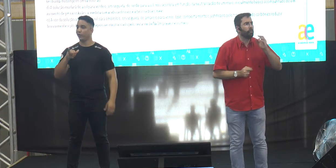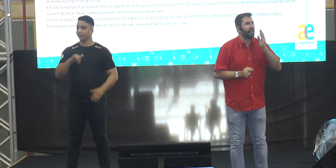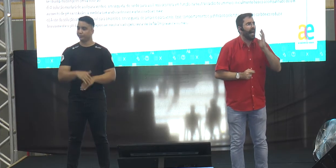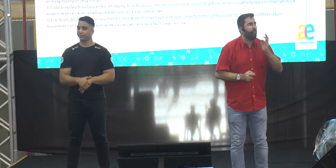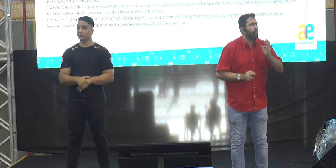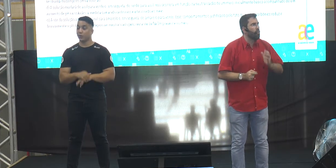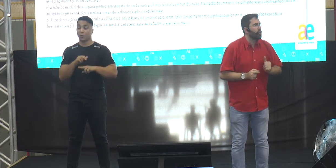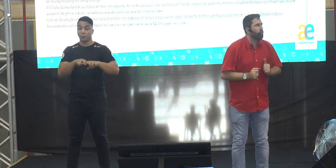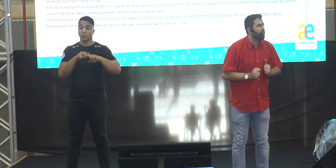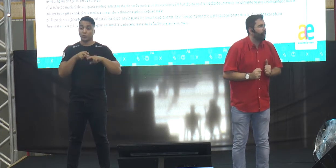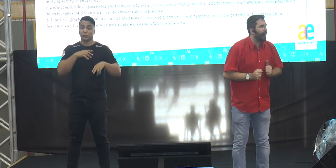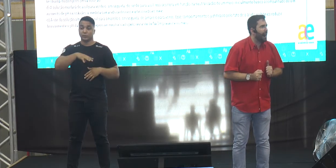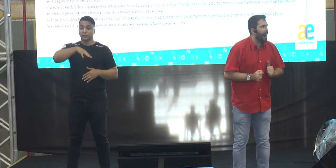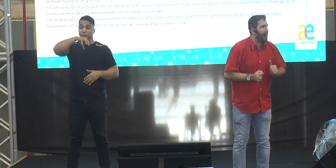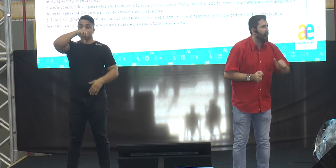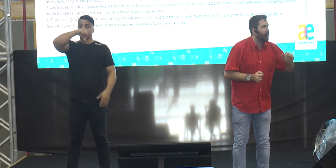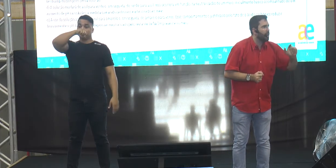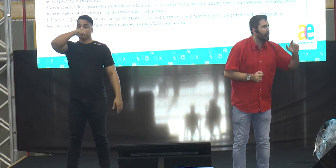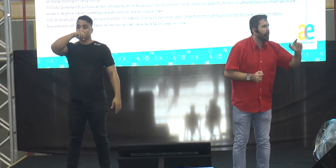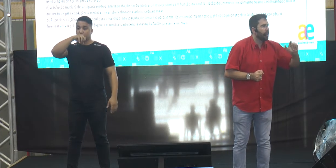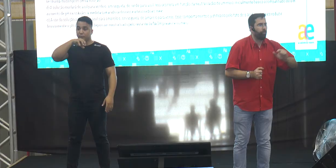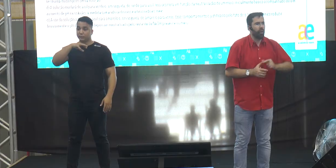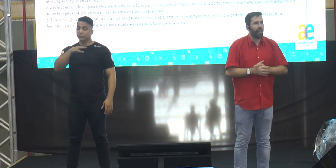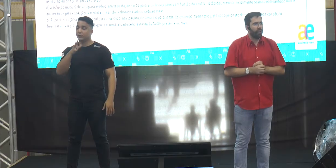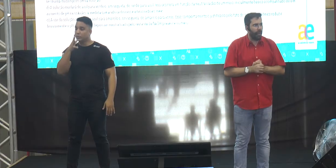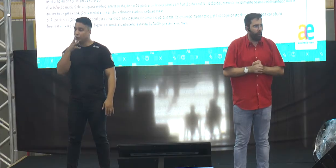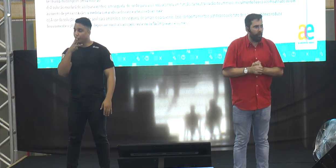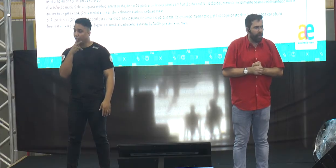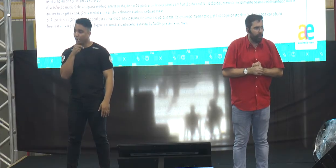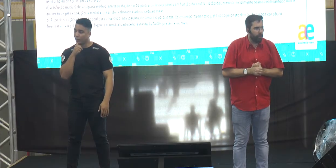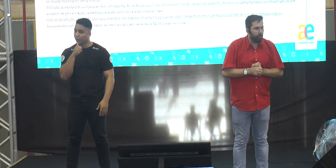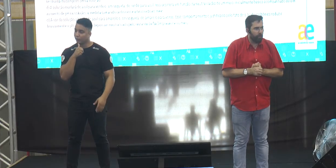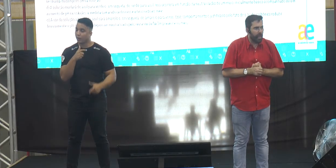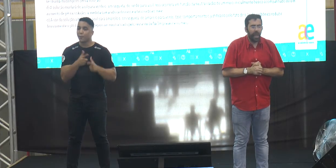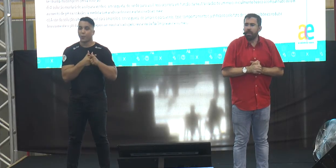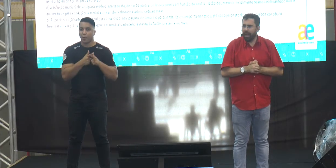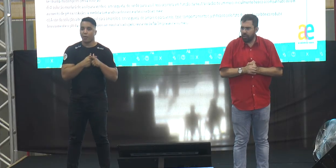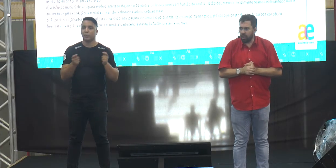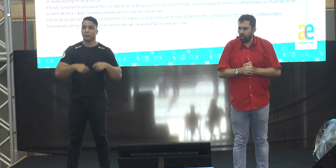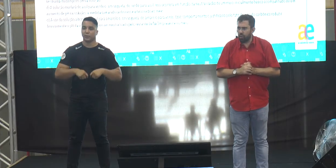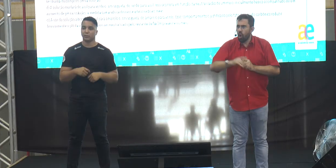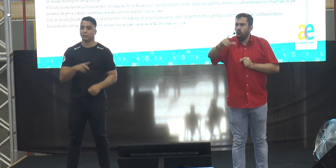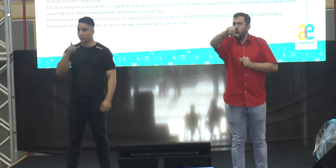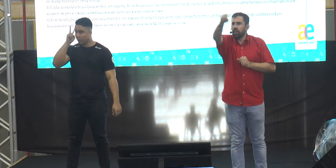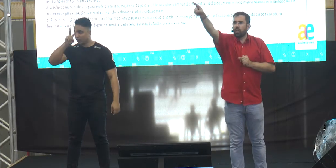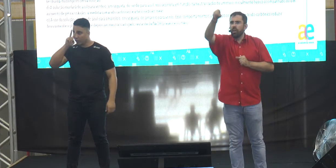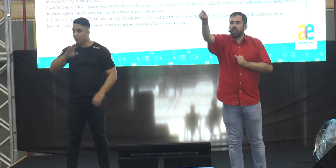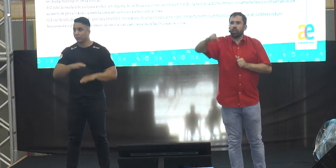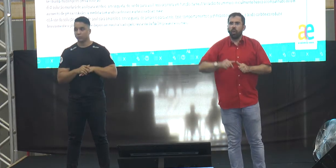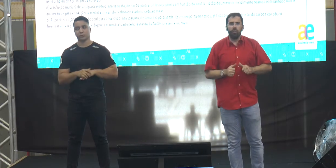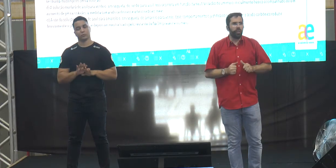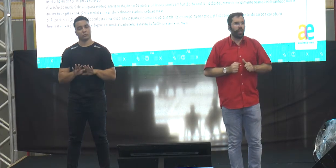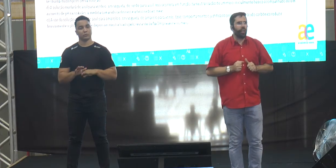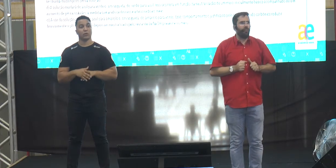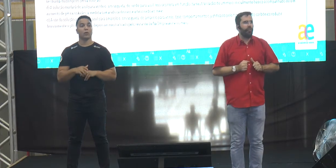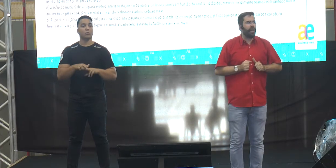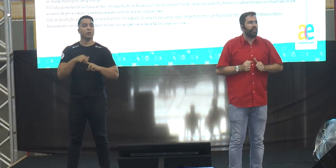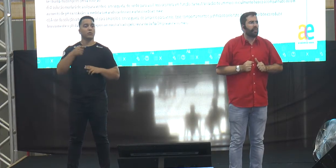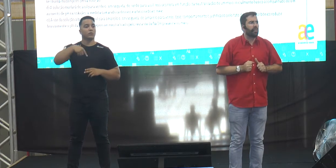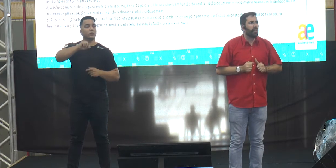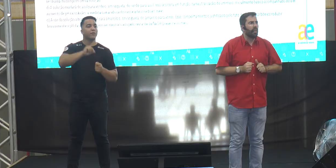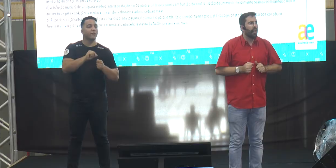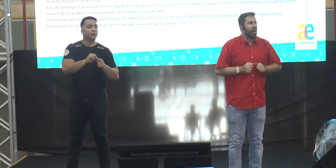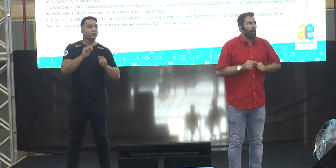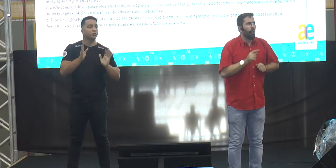Então respirar muito devagar pode causar problema. Lembrar disso. Outra coisa que todo mundo aqui já